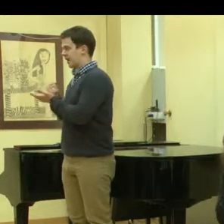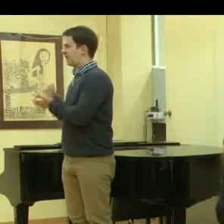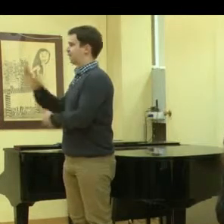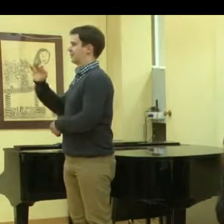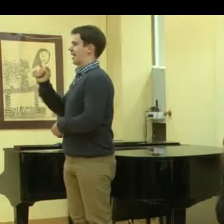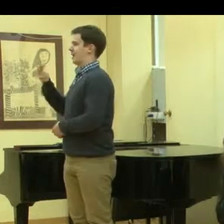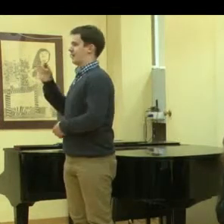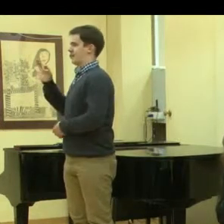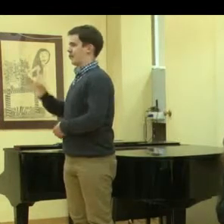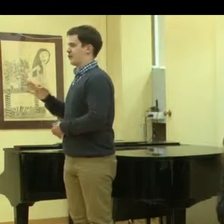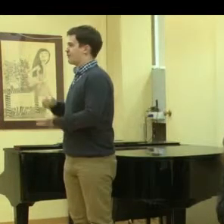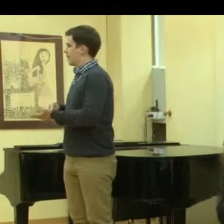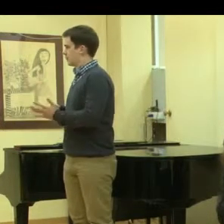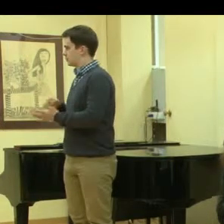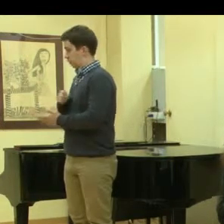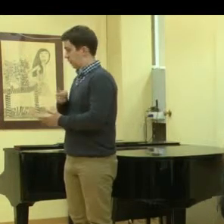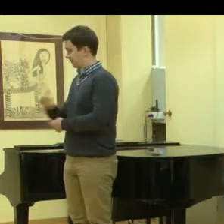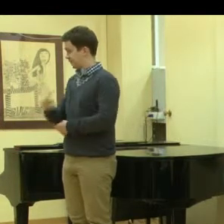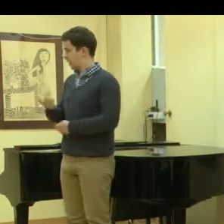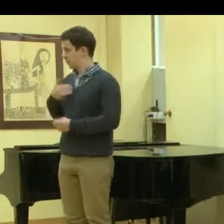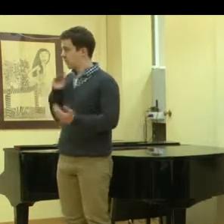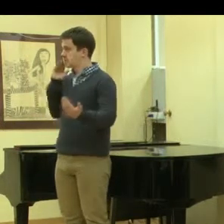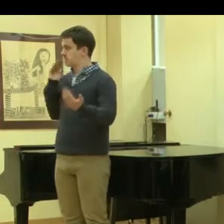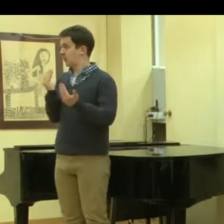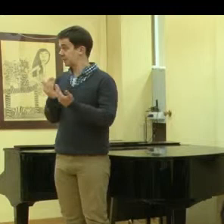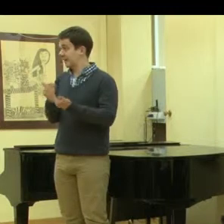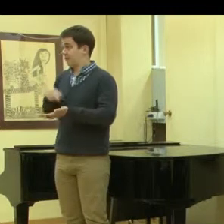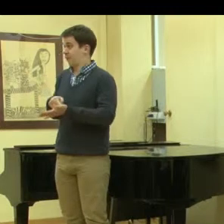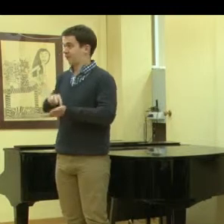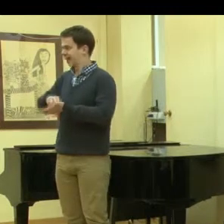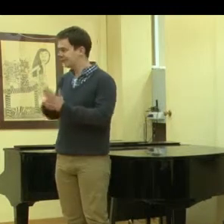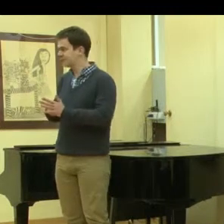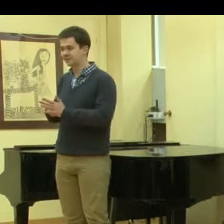tanga. Poznaliście się na tangu, w tangu?